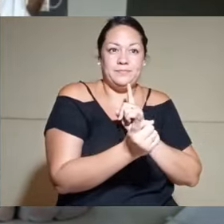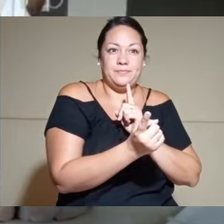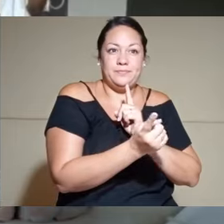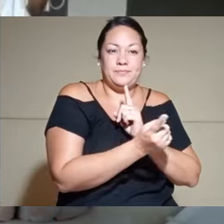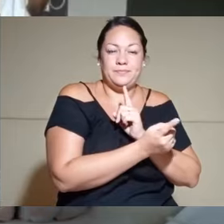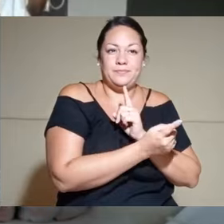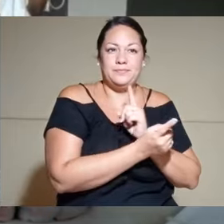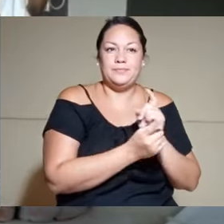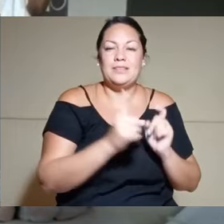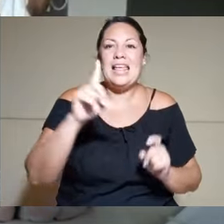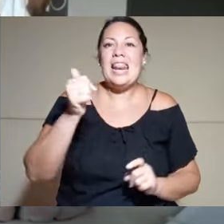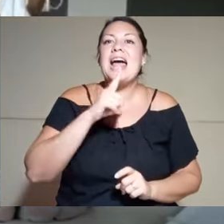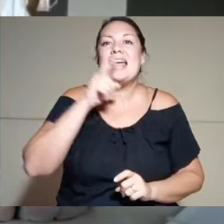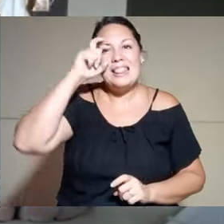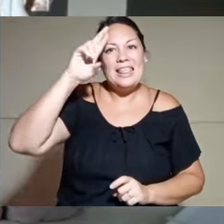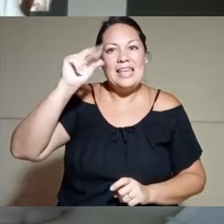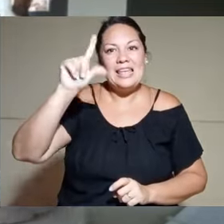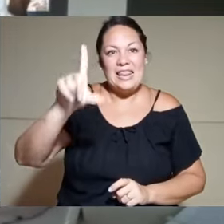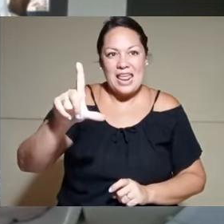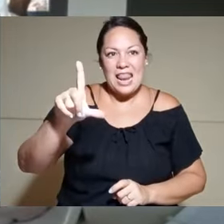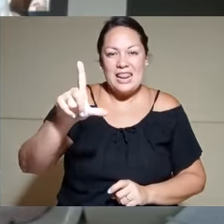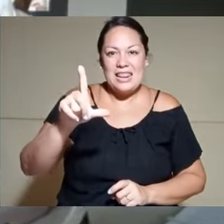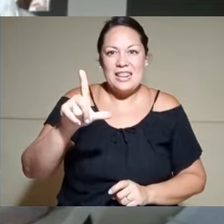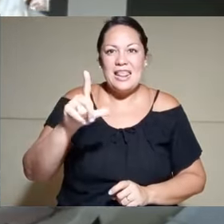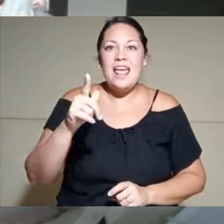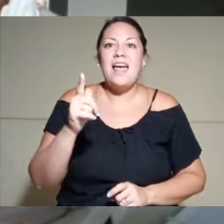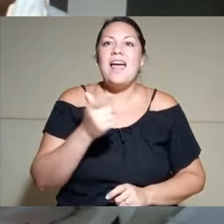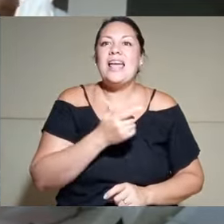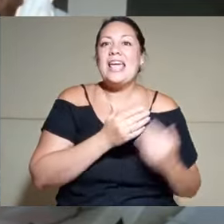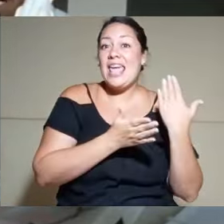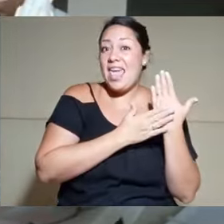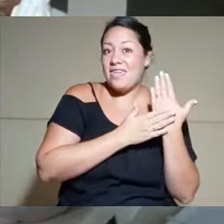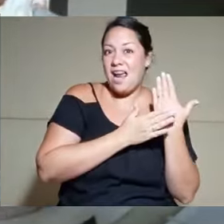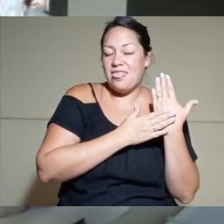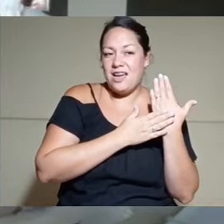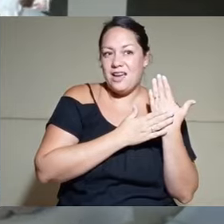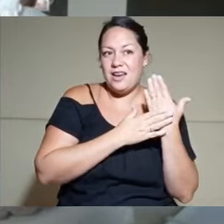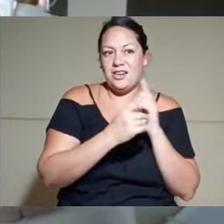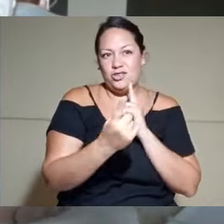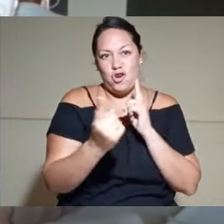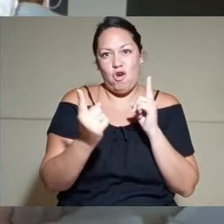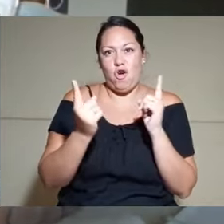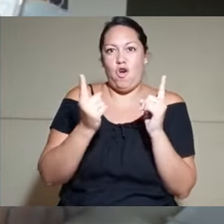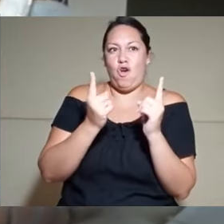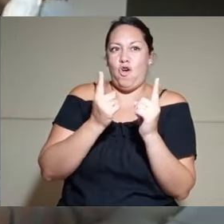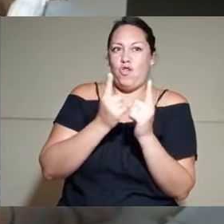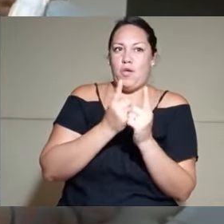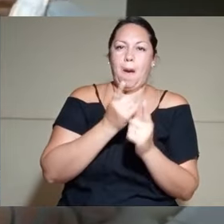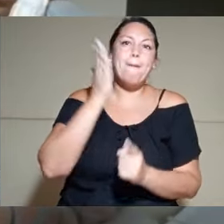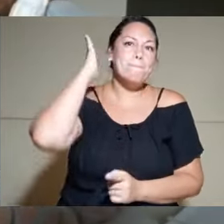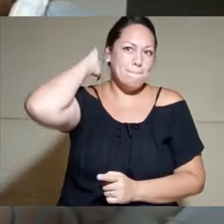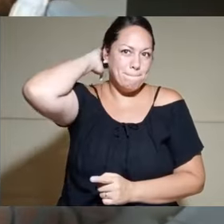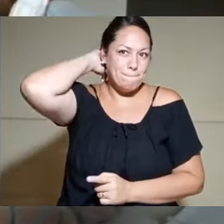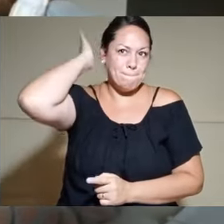otro lado, ¿sí? Y doy vuelta, sigo dando vuelta, y ahí tengo yo la otra cara, que es la cara lateral, ¿cierto? Una